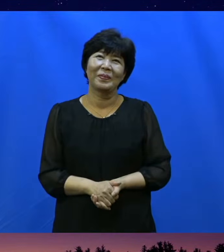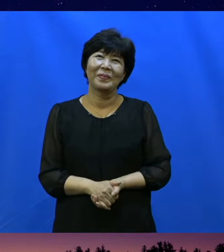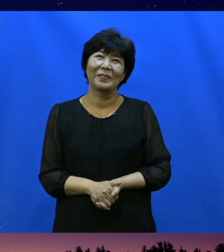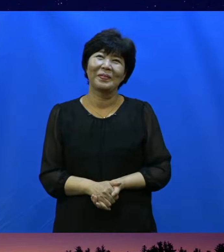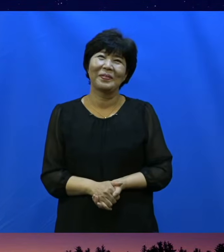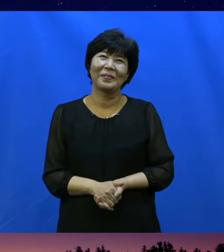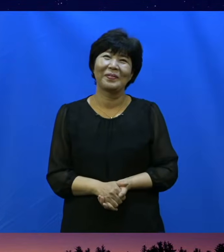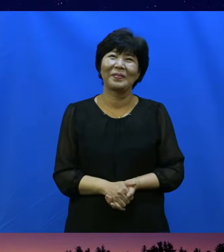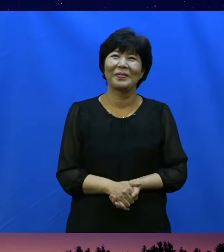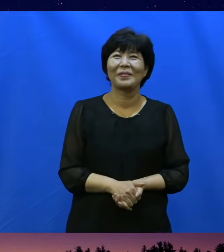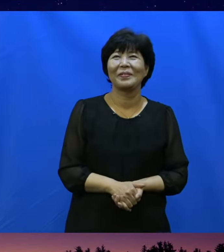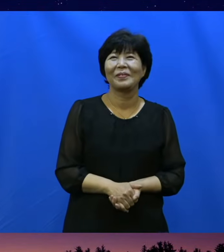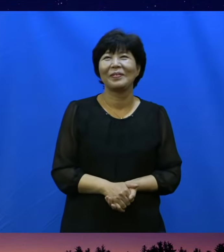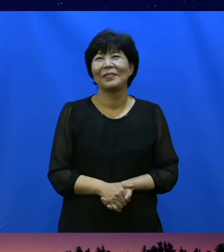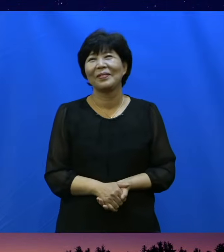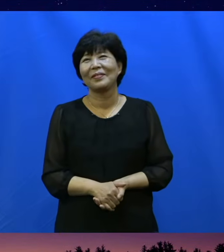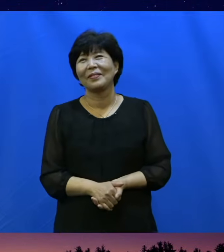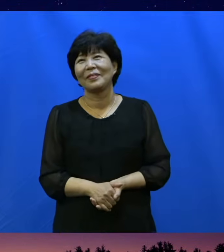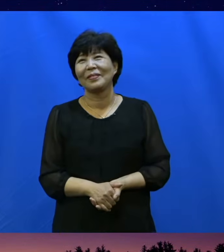흥분했어.